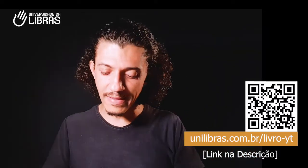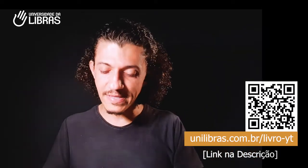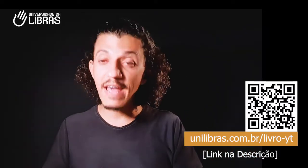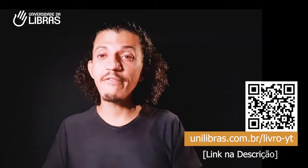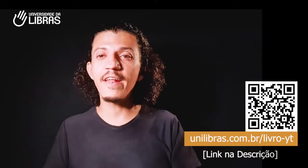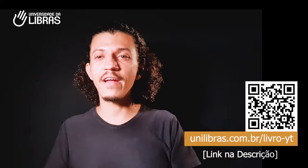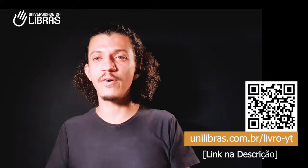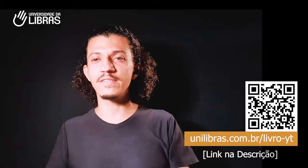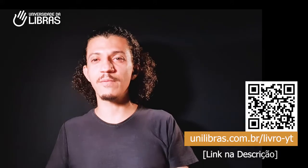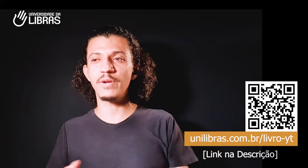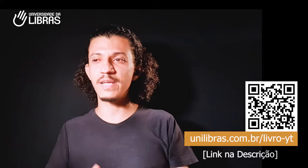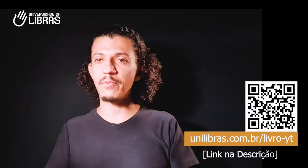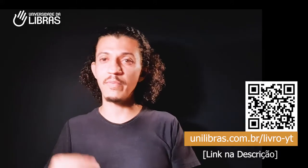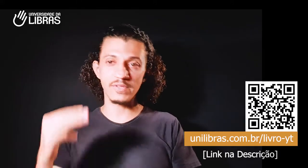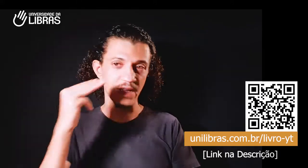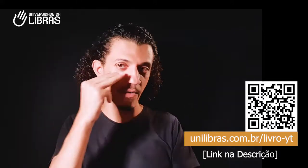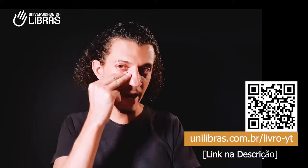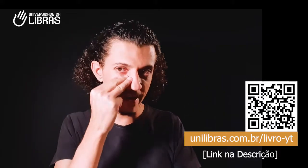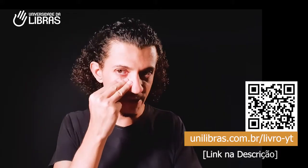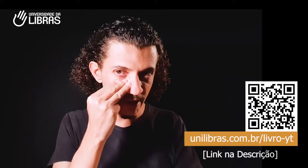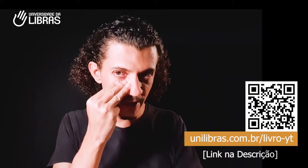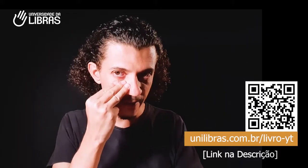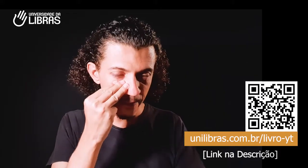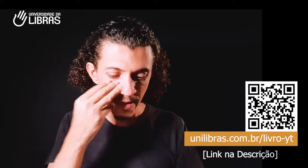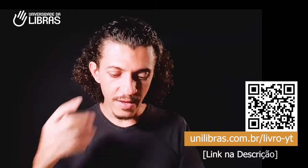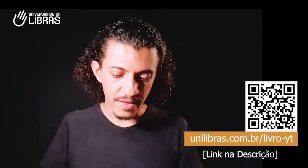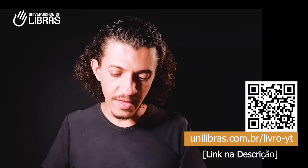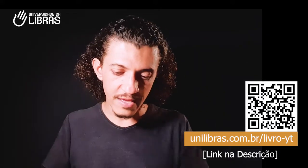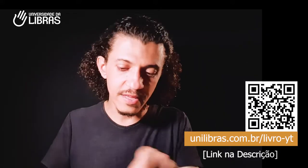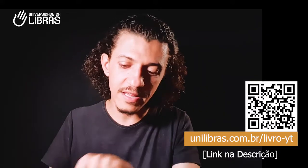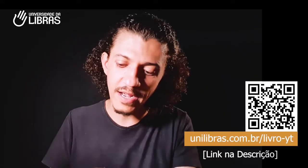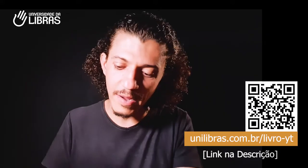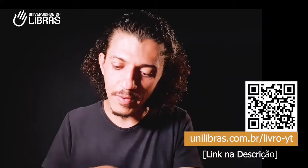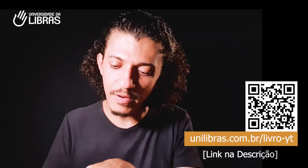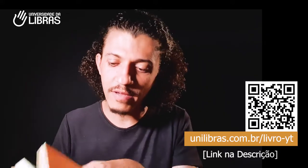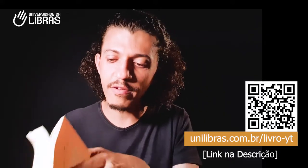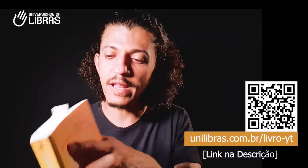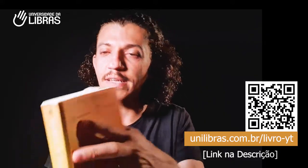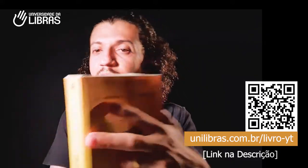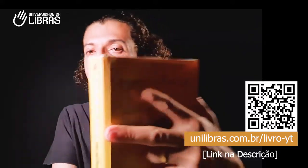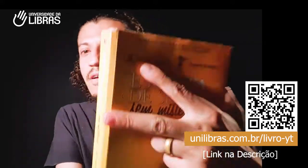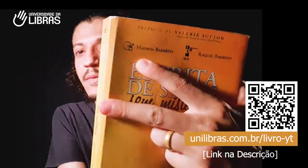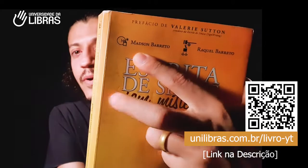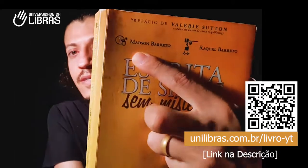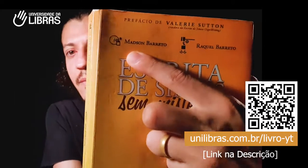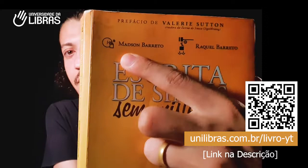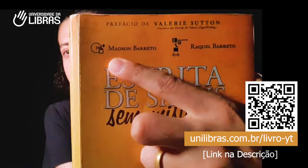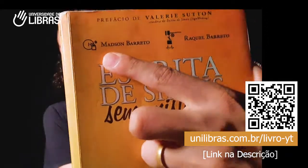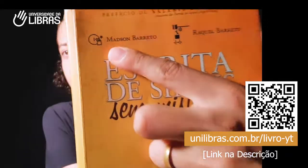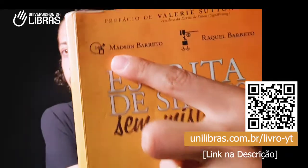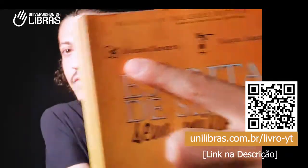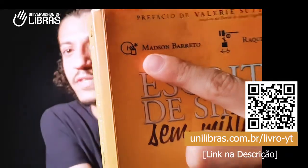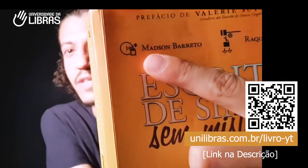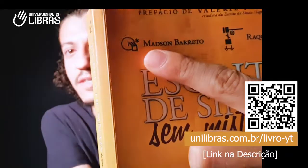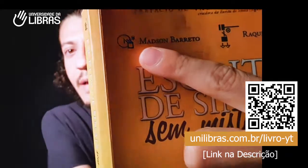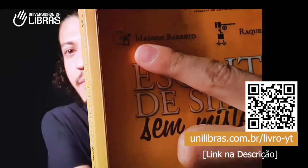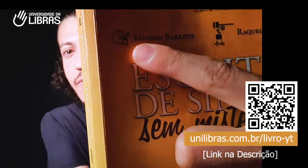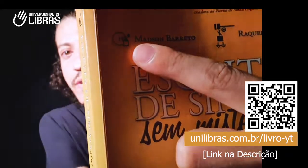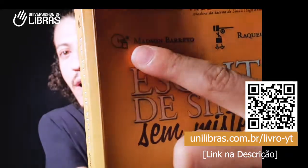vão se referir a nós não por exemplo o sinal é isso que que aqui na capa do livro tá escrito aqui por já talvez você já sai do